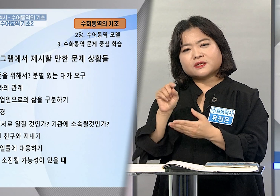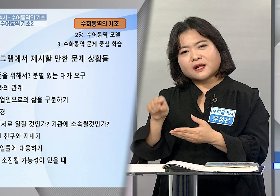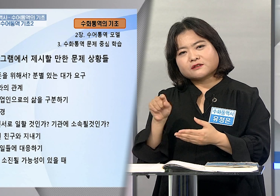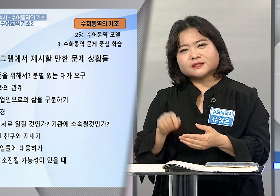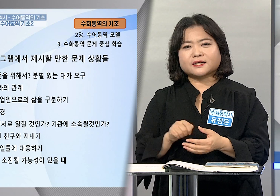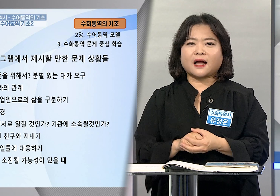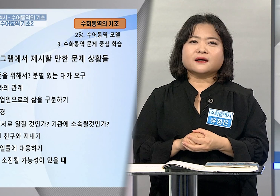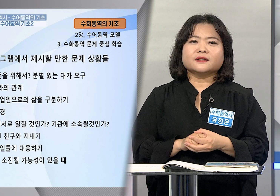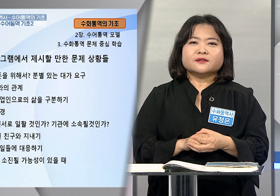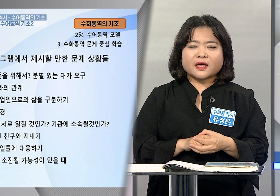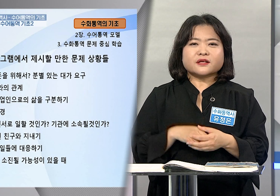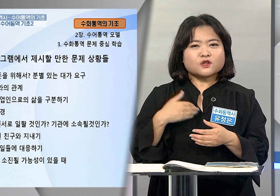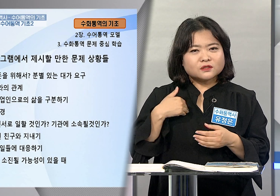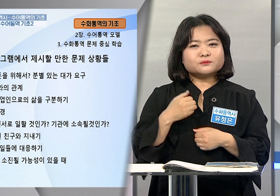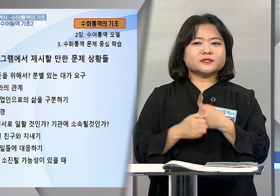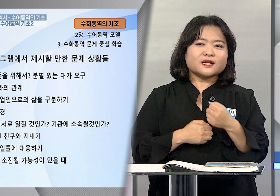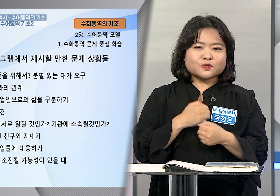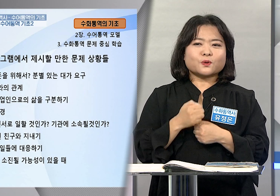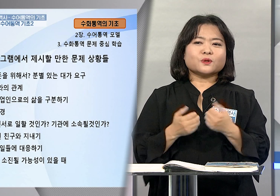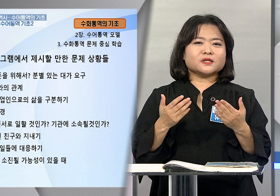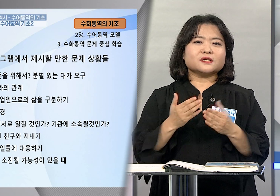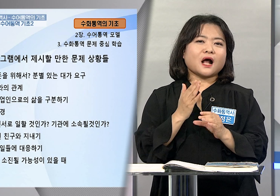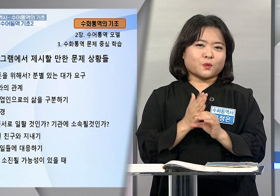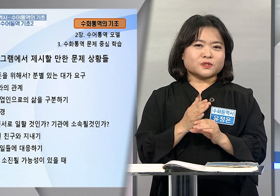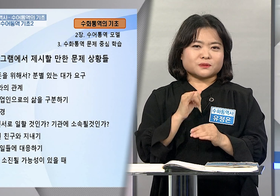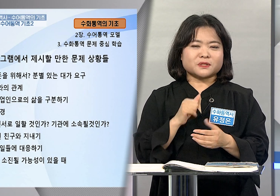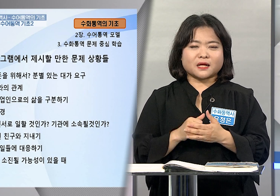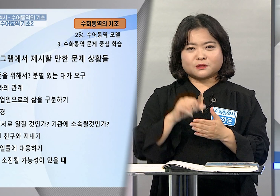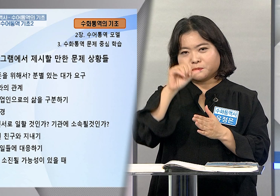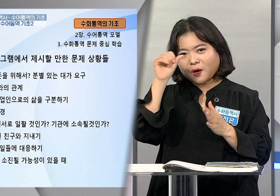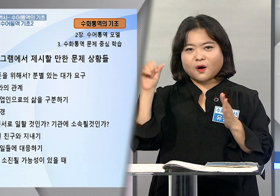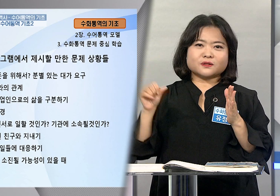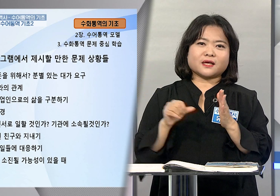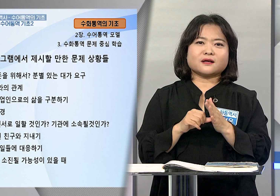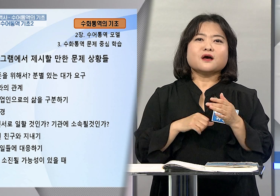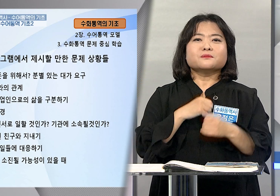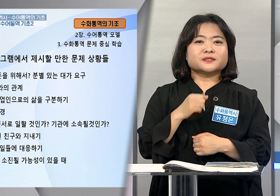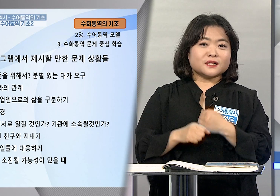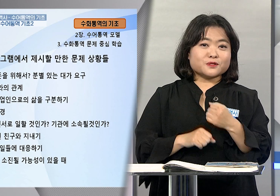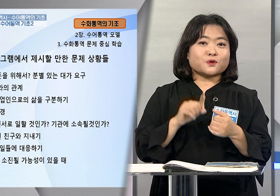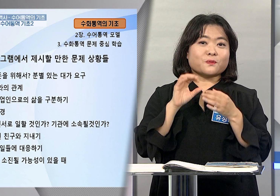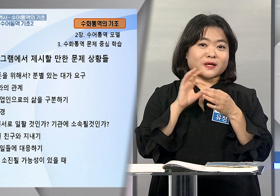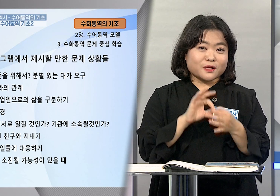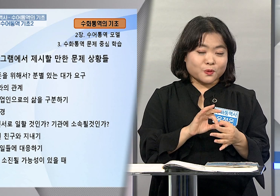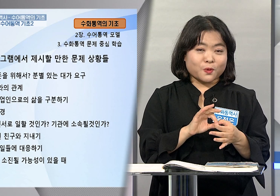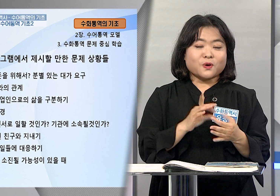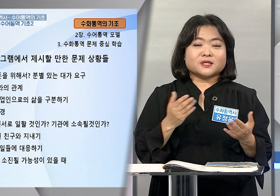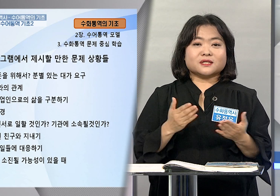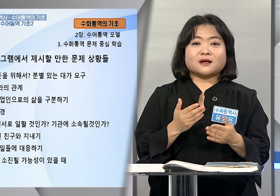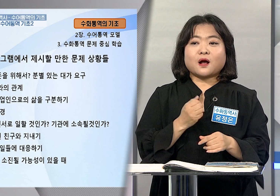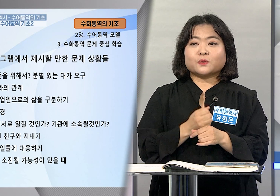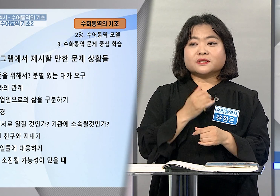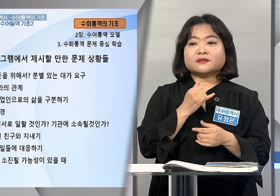일할 것인가. 저는 프리랜서로 일하고 있습니다. 저는 평생 프리랜서로만 계속 일을 하고